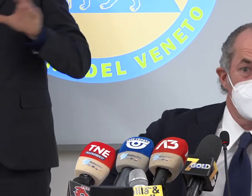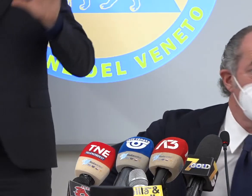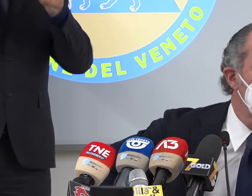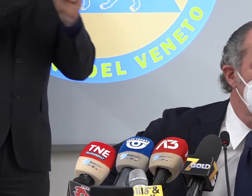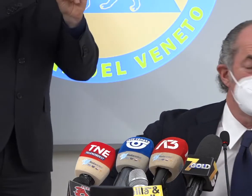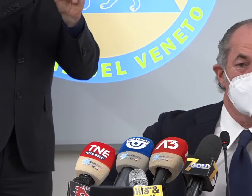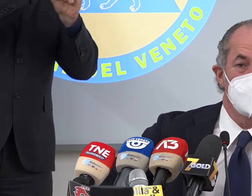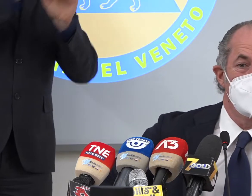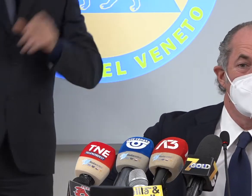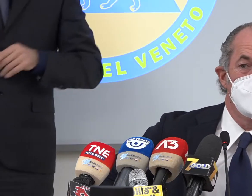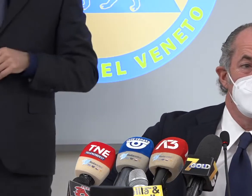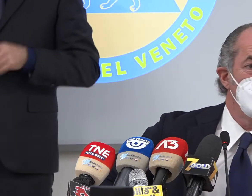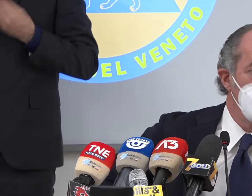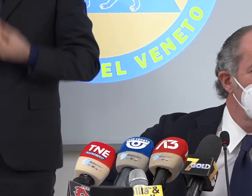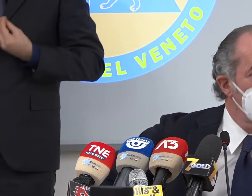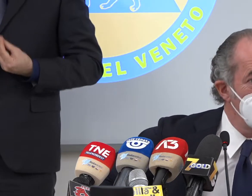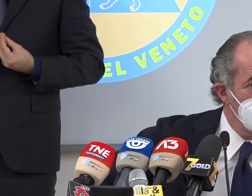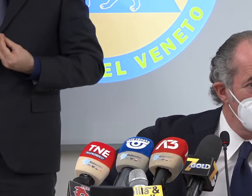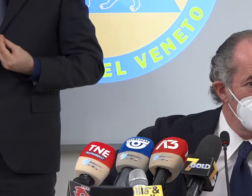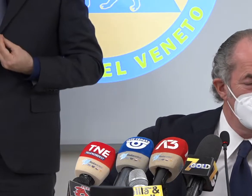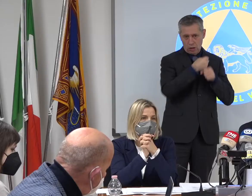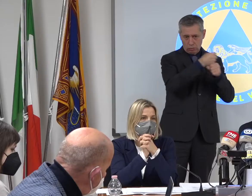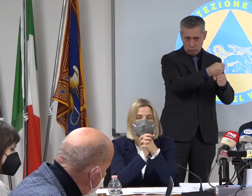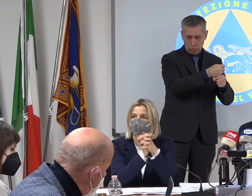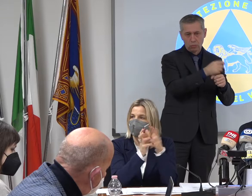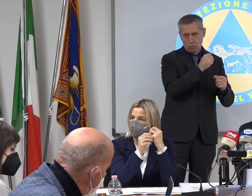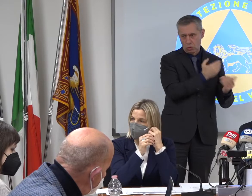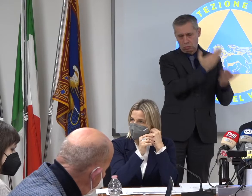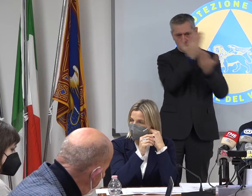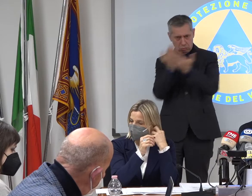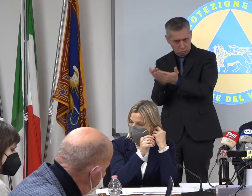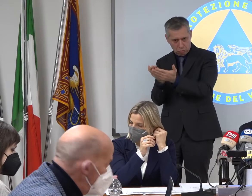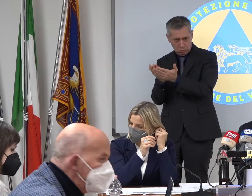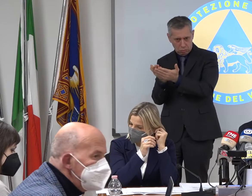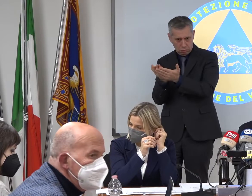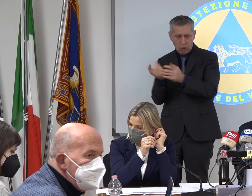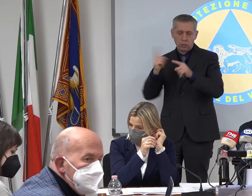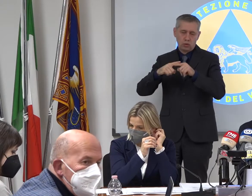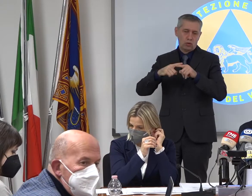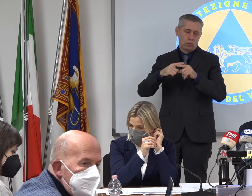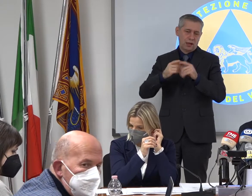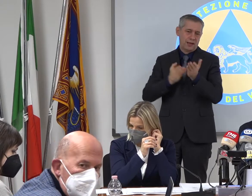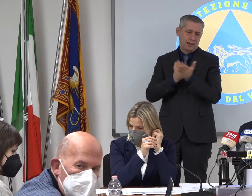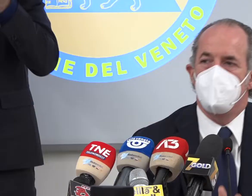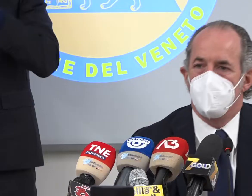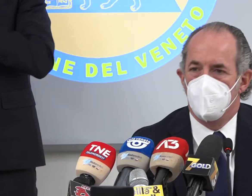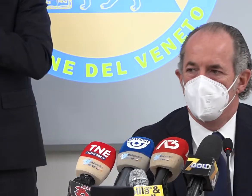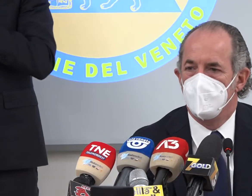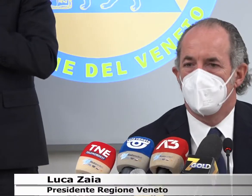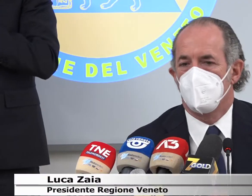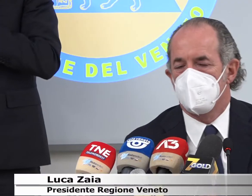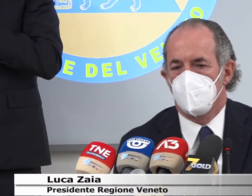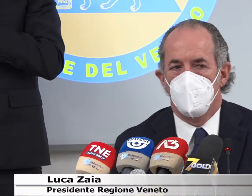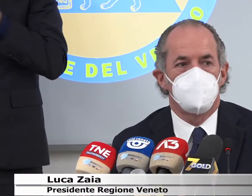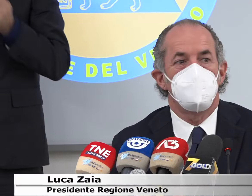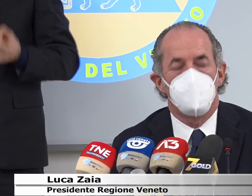i sintomatici, ovviamente previo parere del Comitato Tecnico Scientifico Nazionale. Allora, noi chiediamo